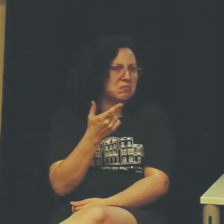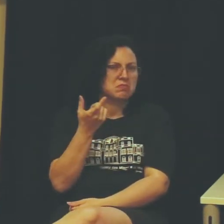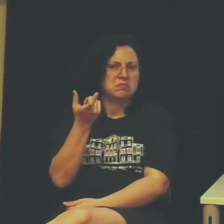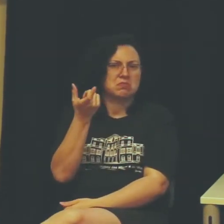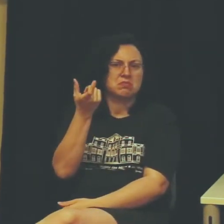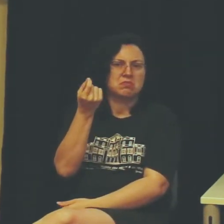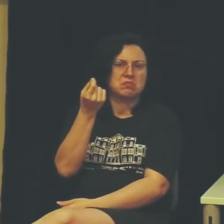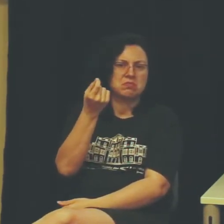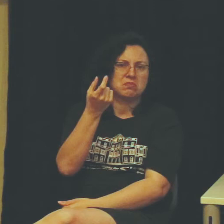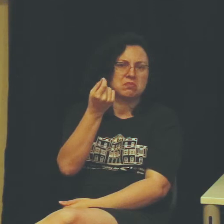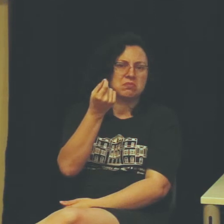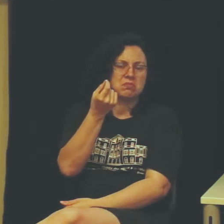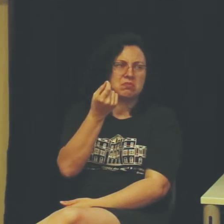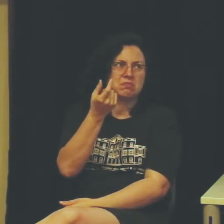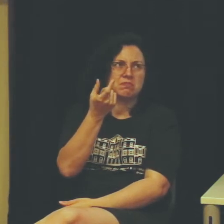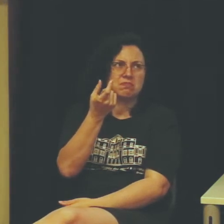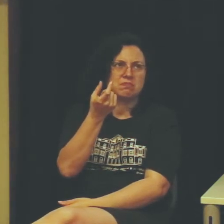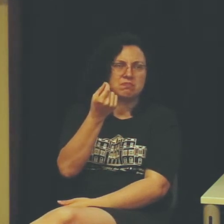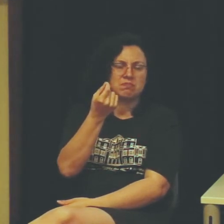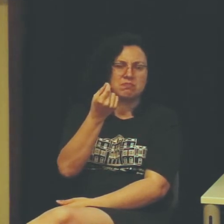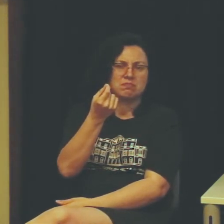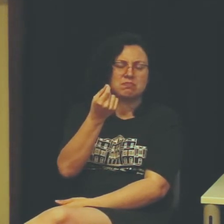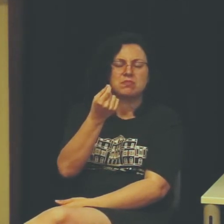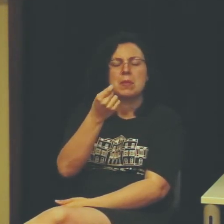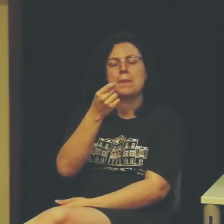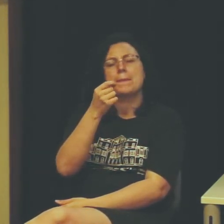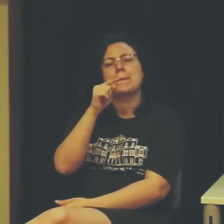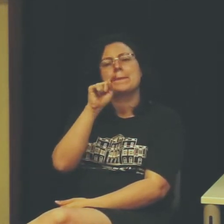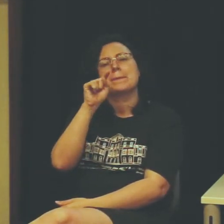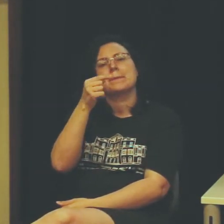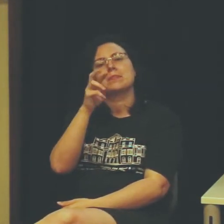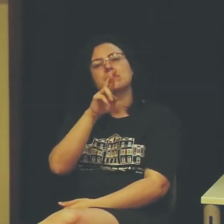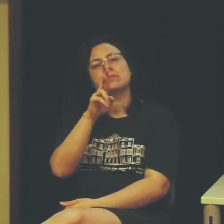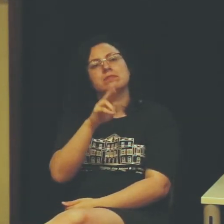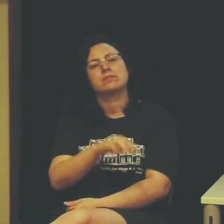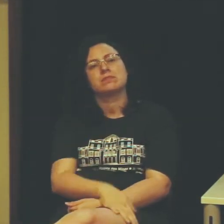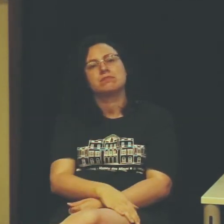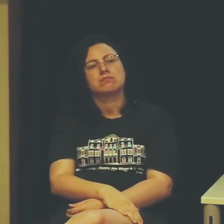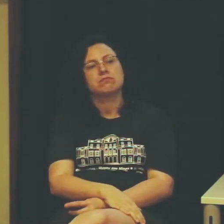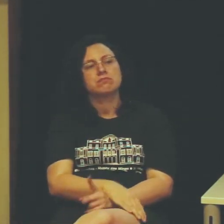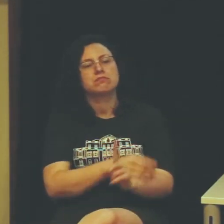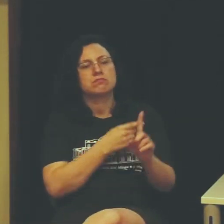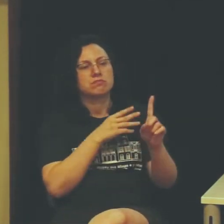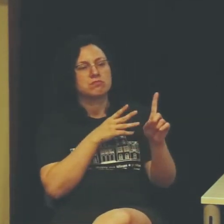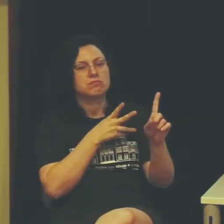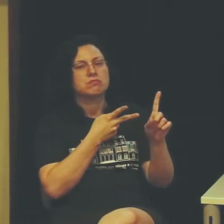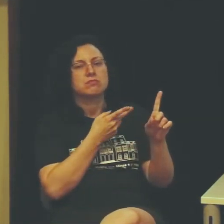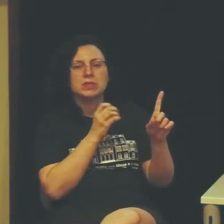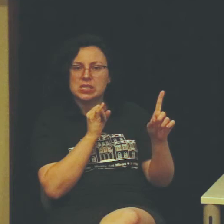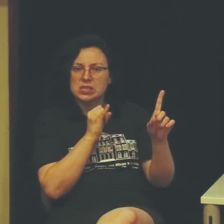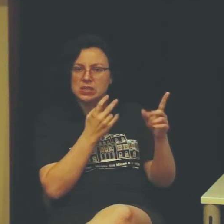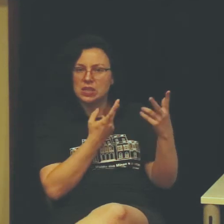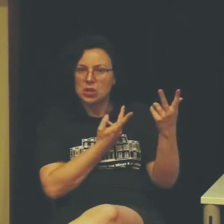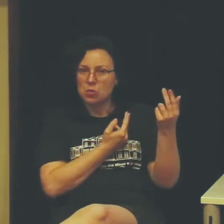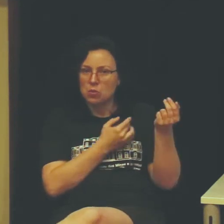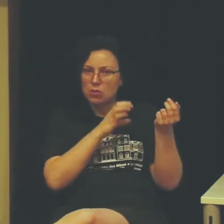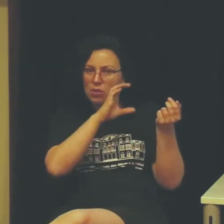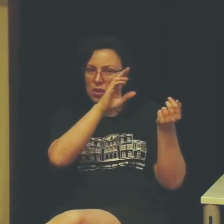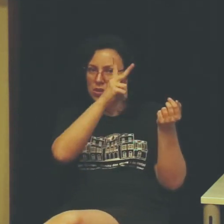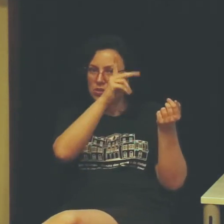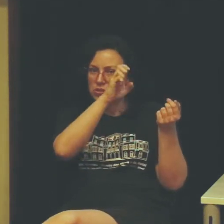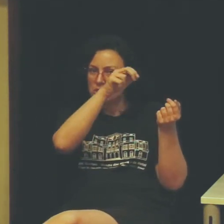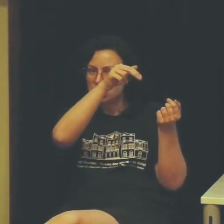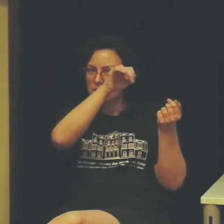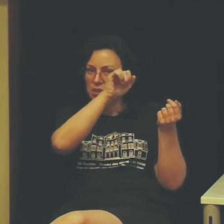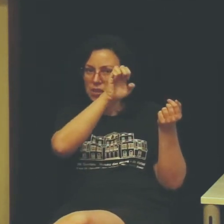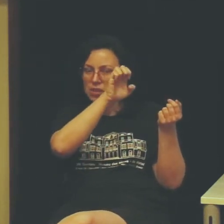mil, para quem conseguisse, da mesma forma que Chernevix, sintetizar o paládio da forma sintética que